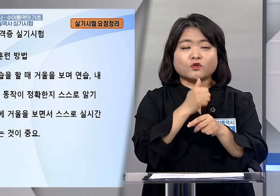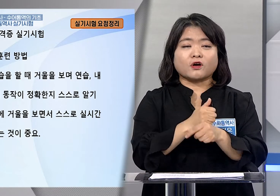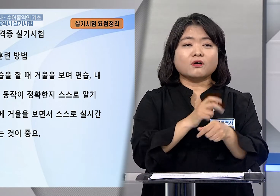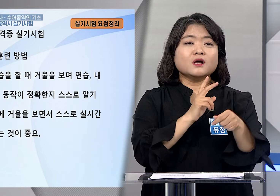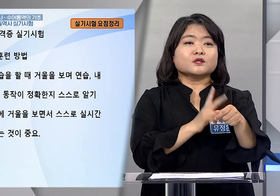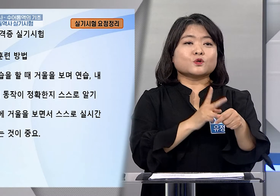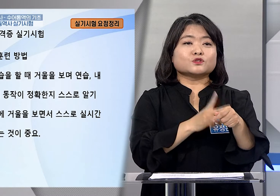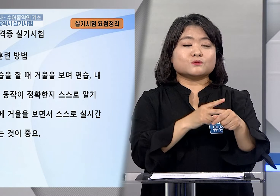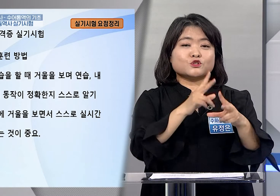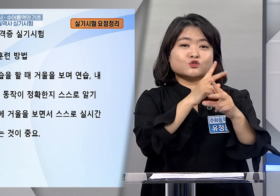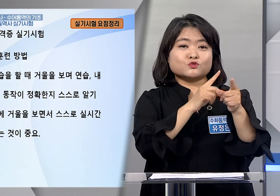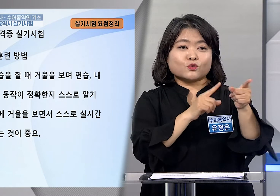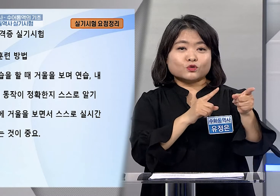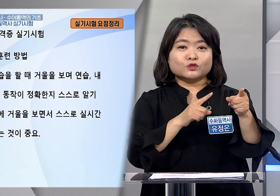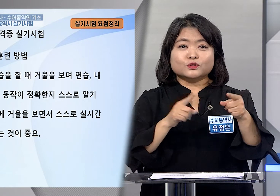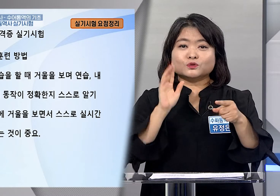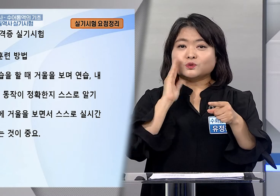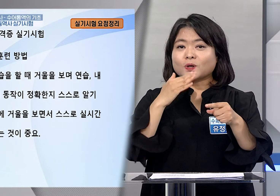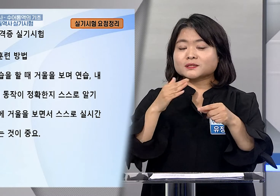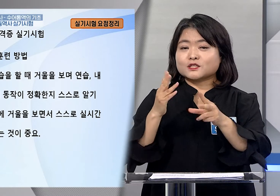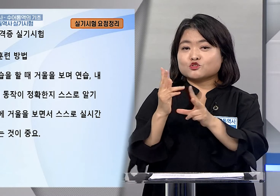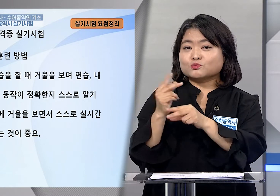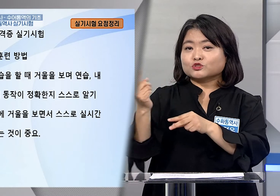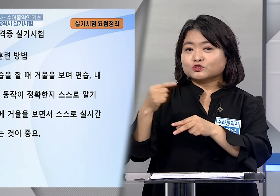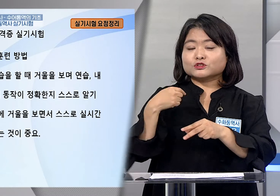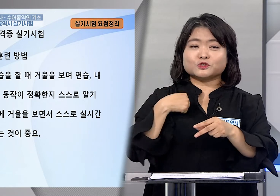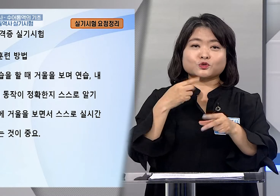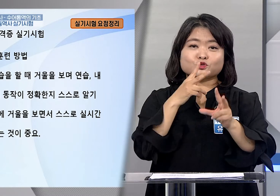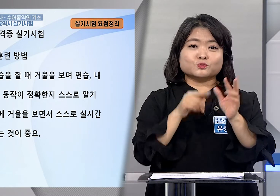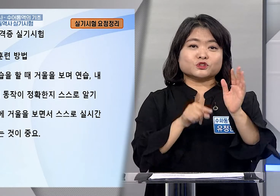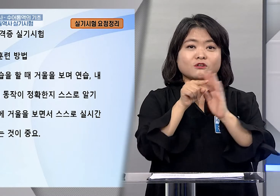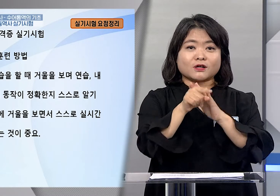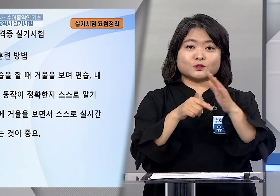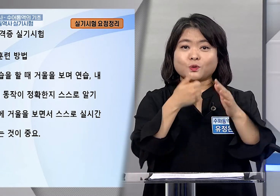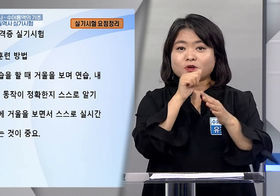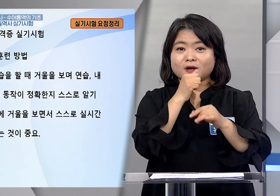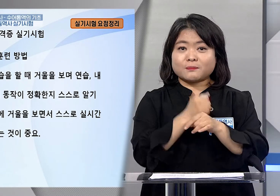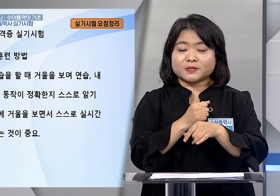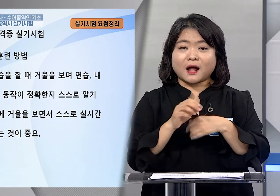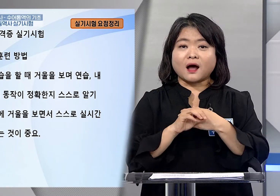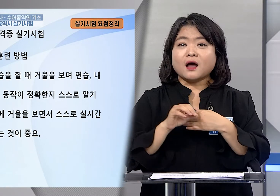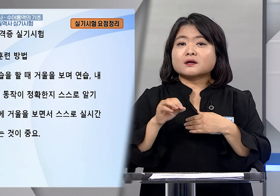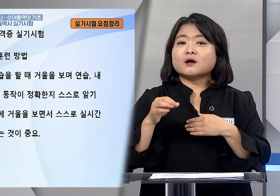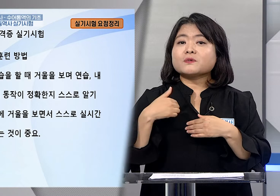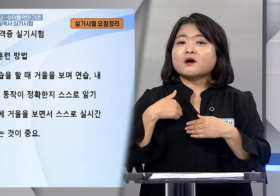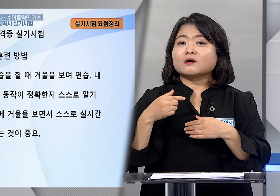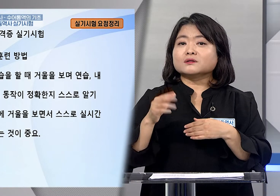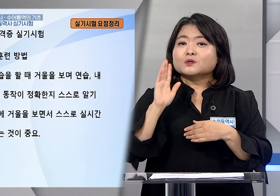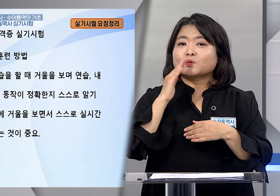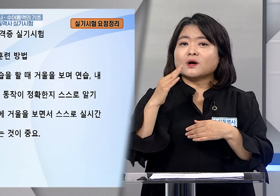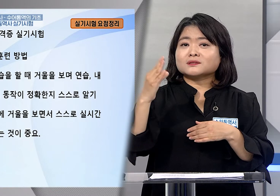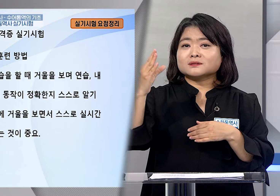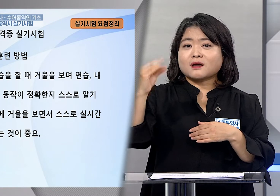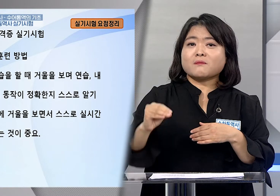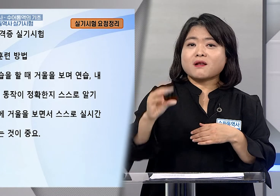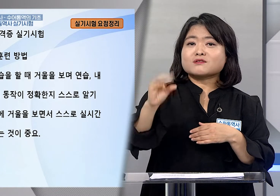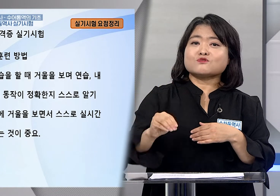통역. 교수님이 줌으로, 우리 농학생이 줌으로, 저도 줌으로 들어가서 통역을 합니다. 그러면 농학생은 카메라를 끄고 있을